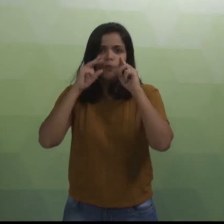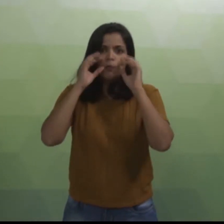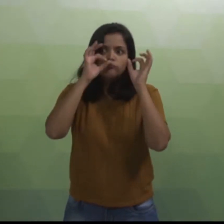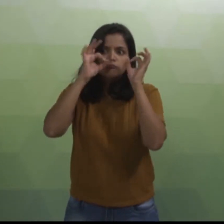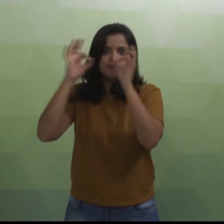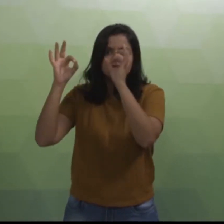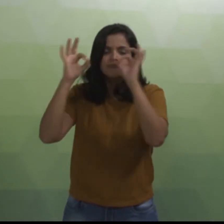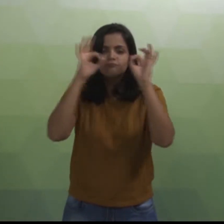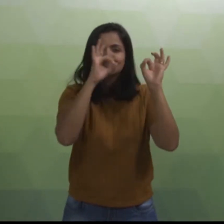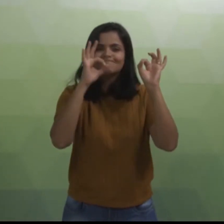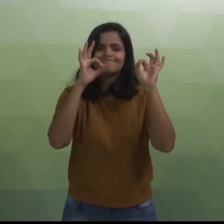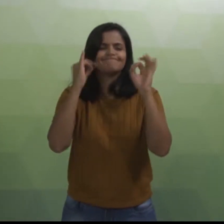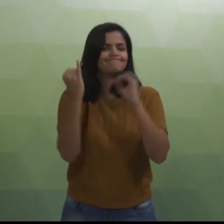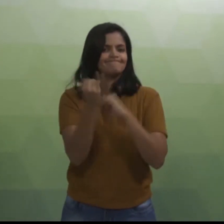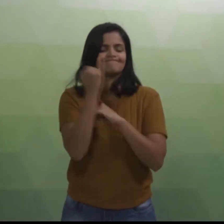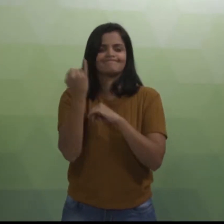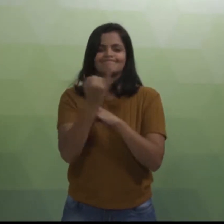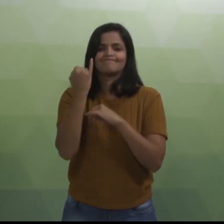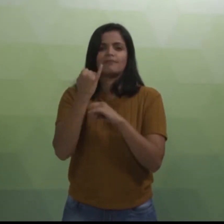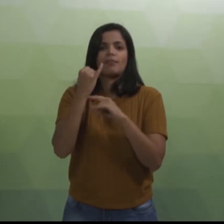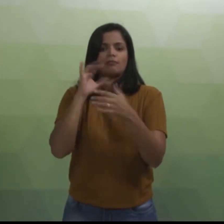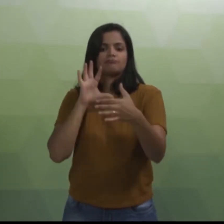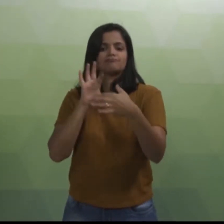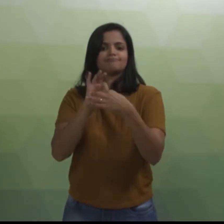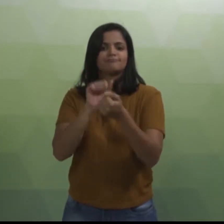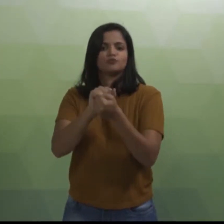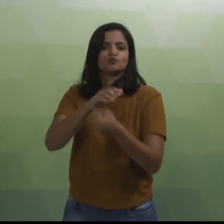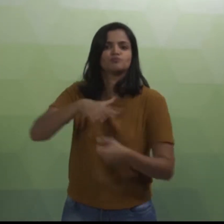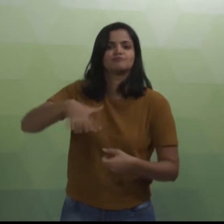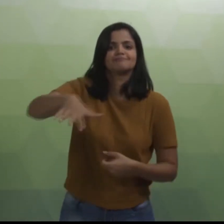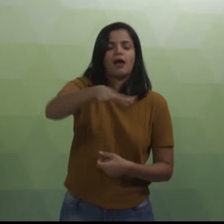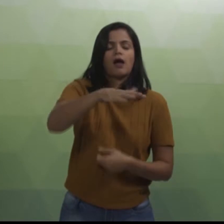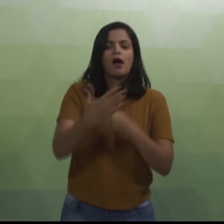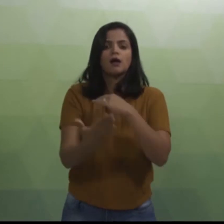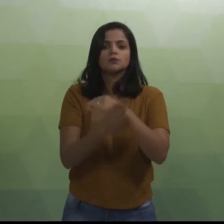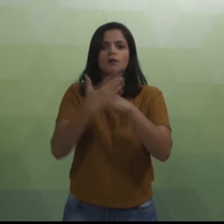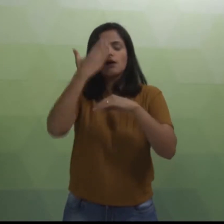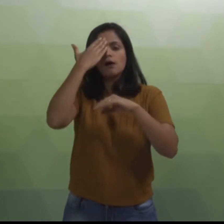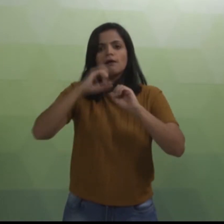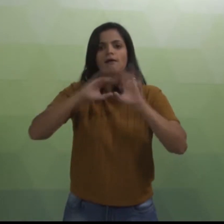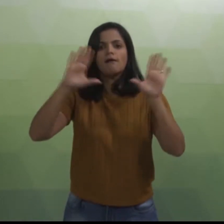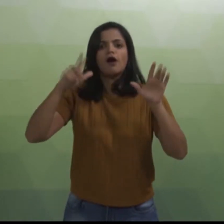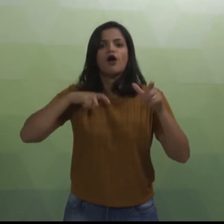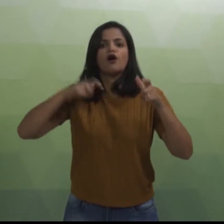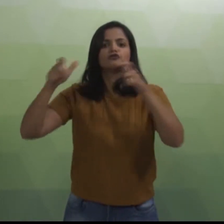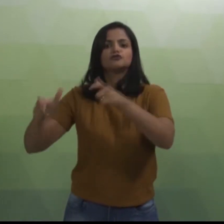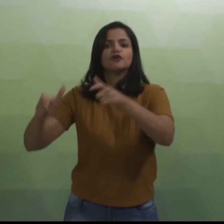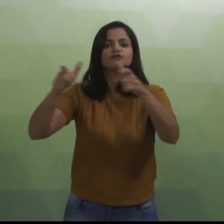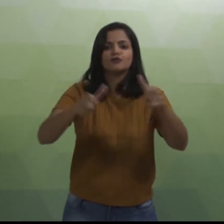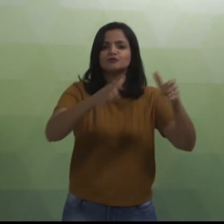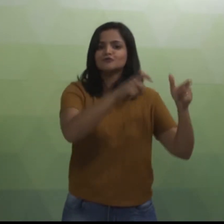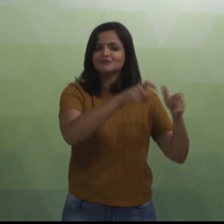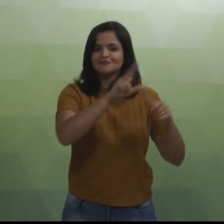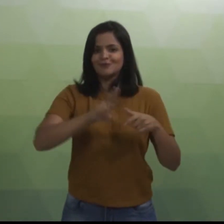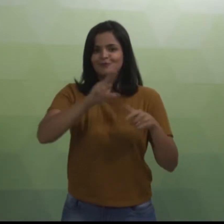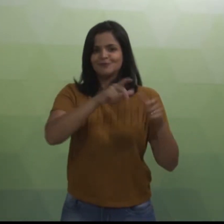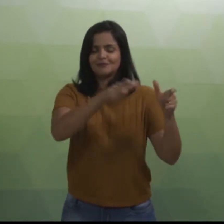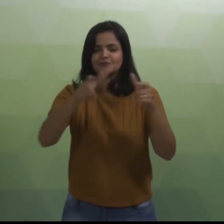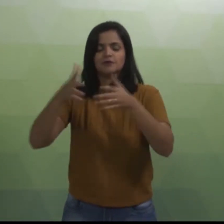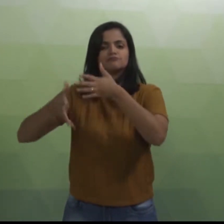corporal, facial, a marcação do olhar. Isso é de extrema relevância. vai auxiliar o entendimento, juntamente